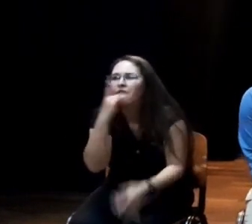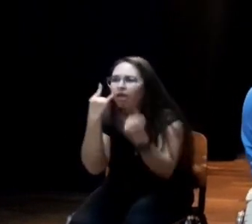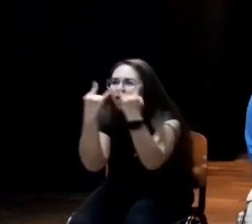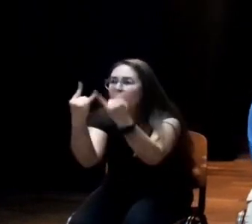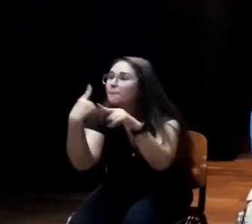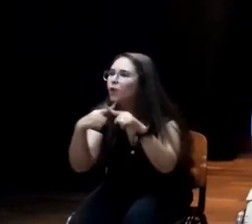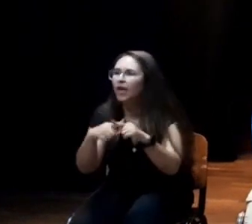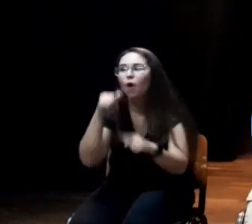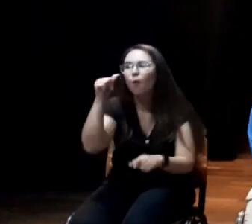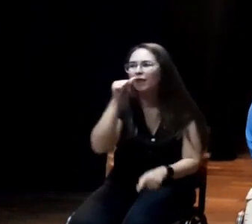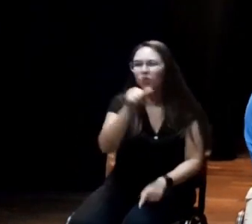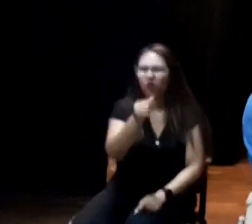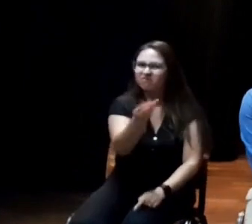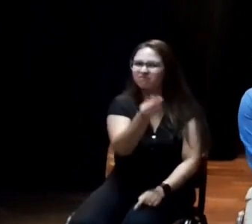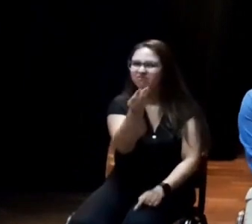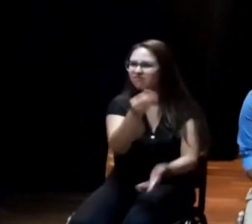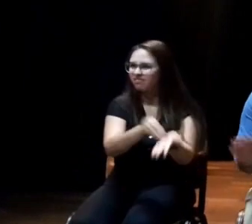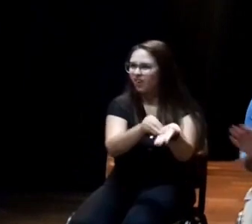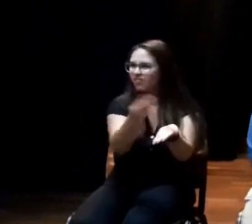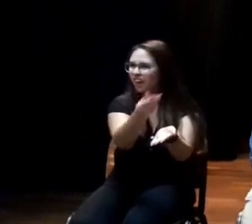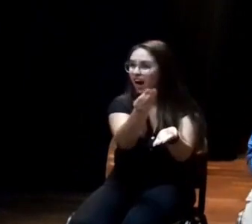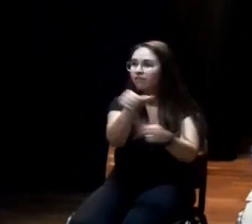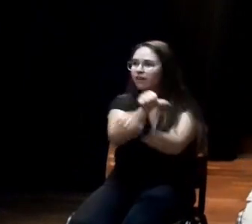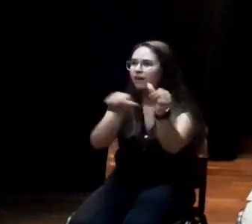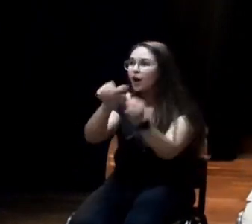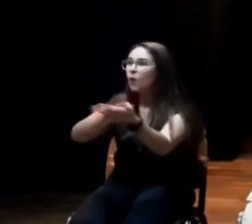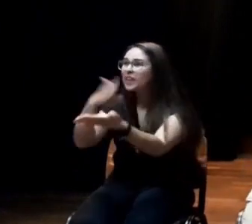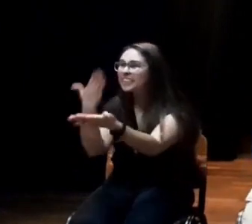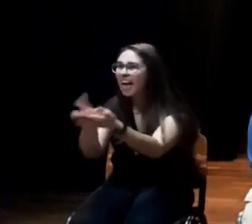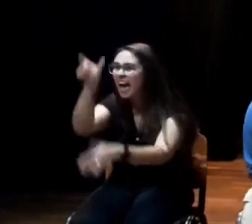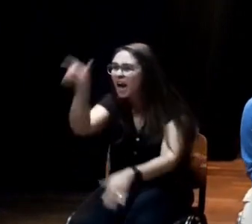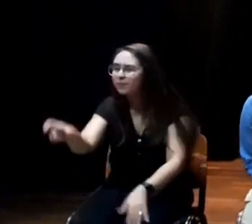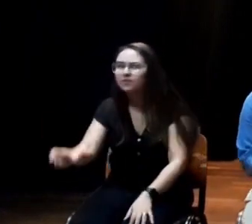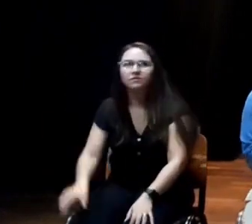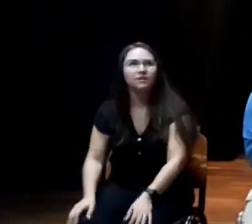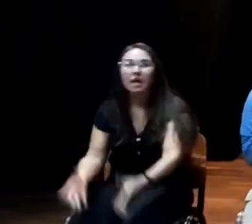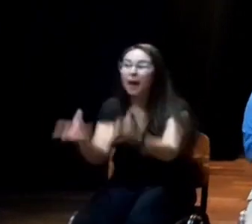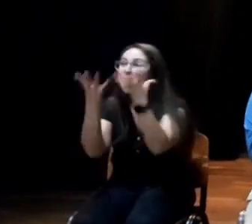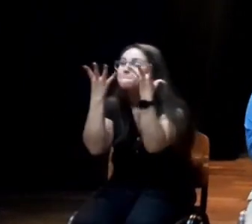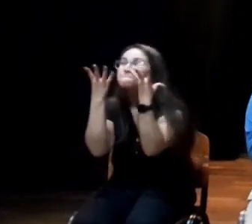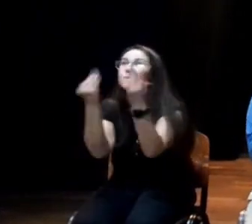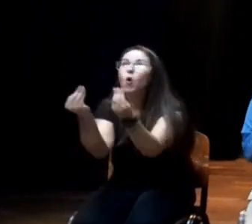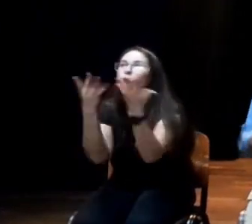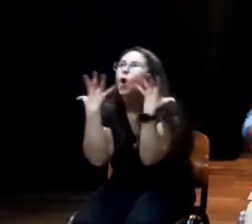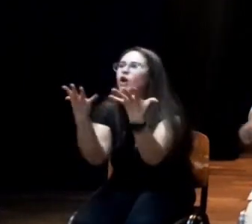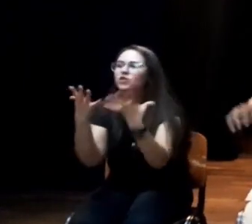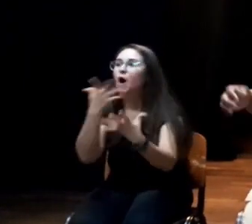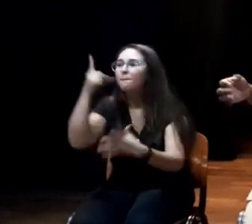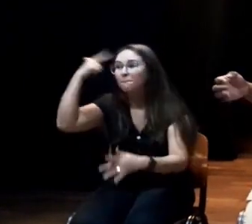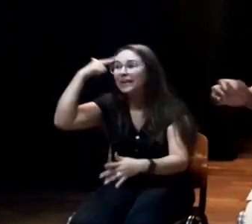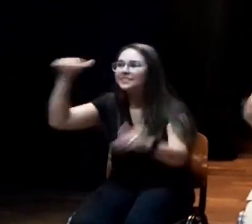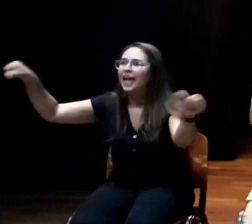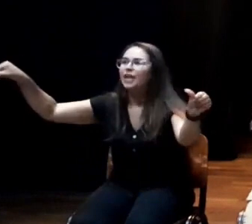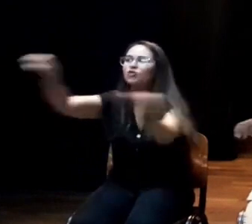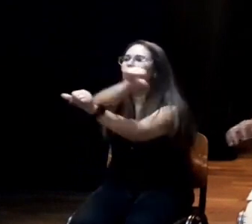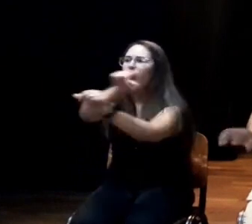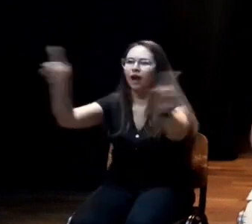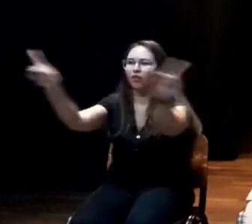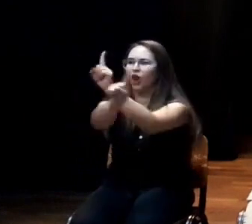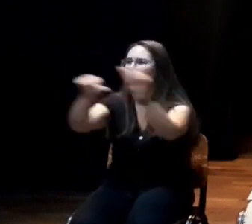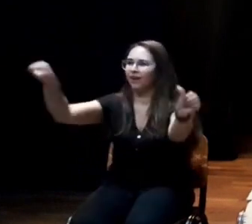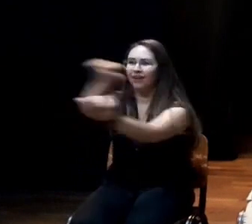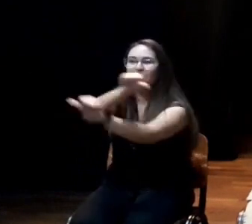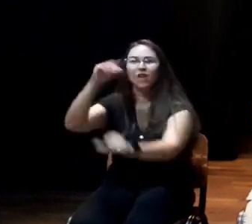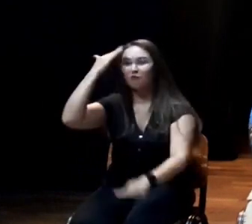estava lá essas coisas, entendeu? E o intérprete estava muito assim. Eu falei, gente, troca, porque eu acho que eu vou